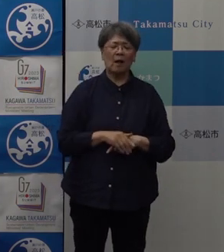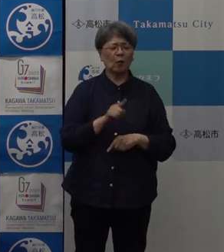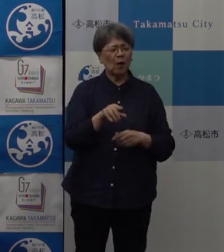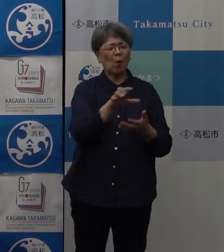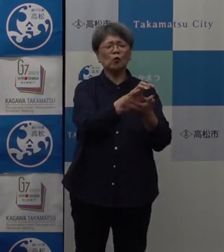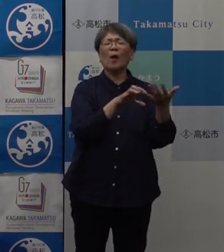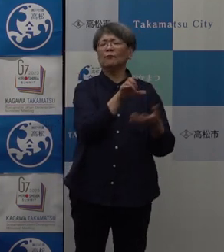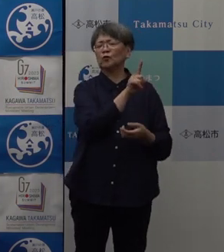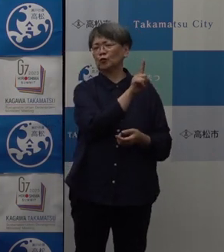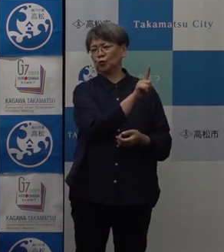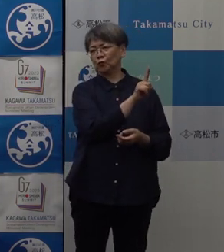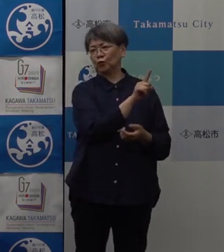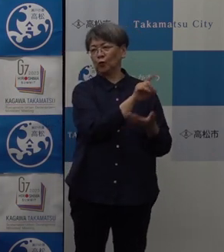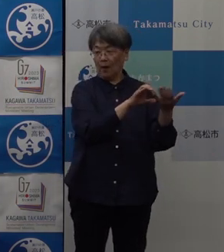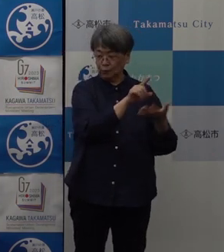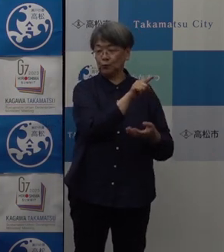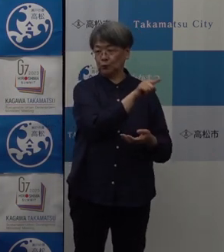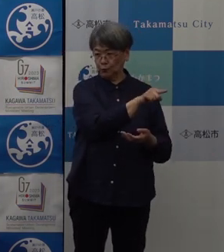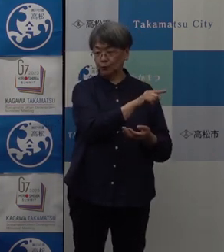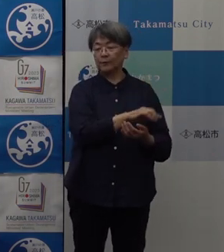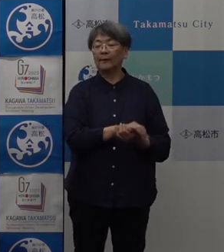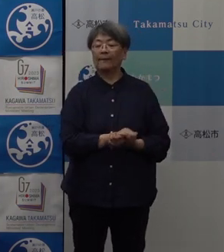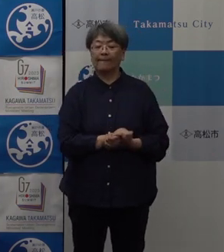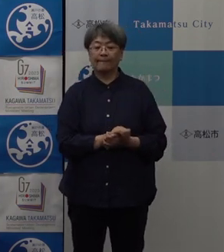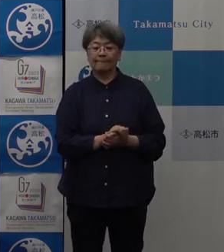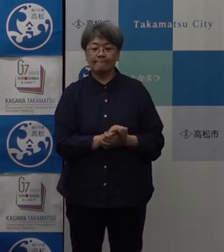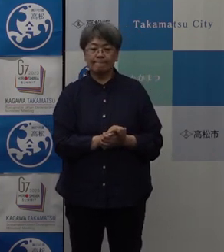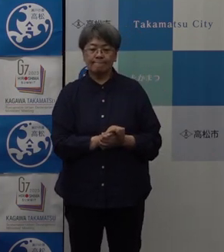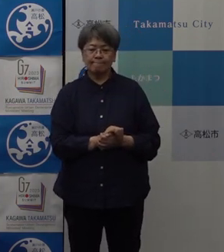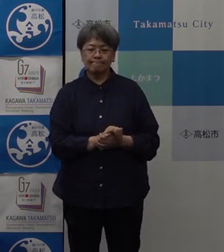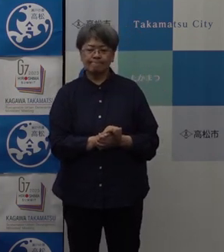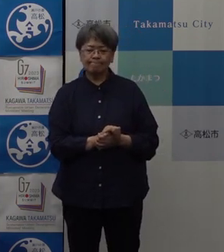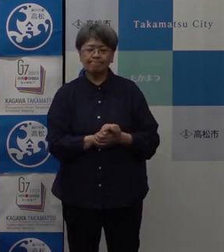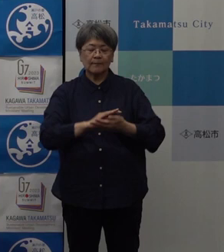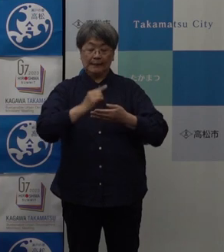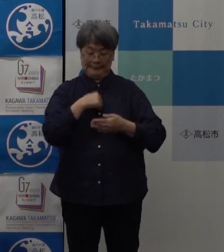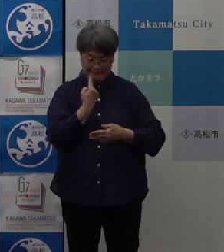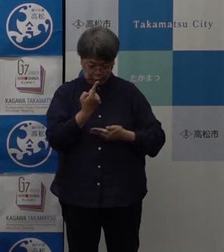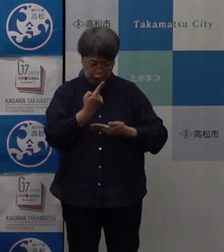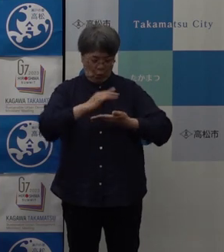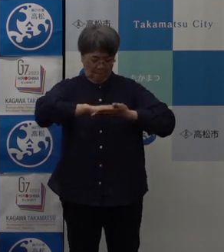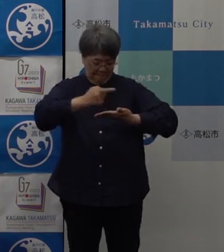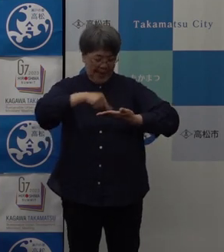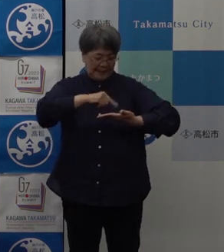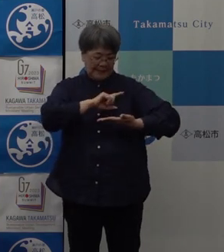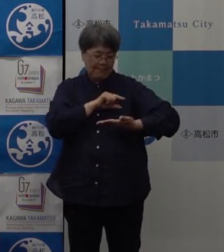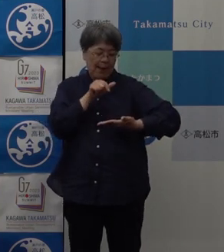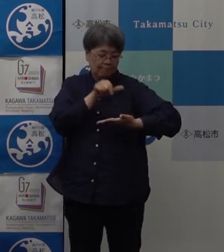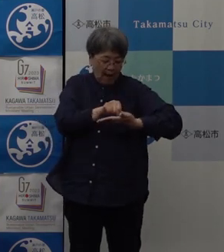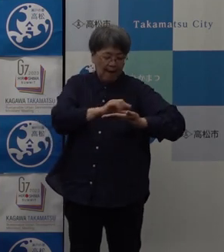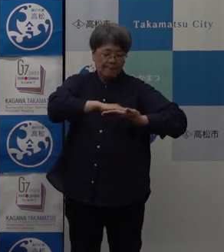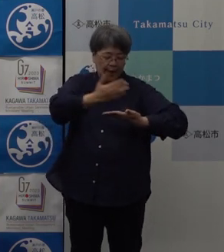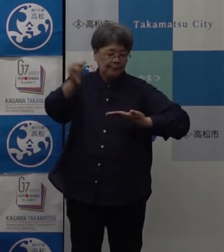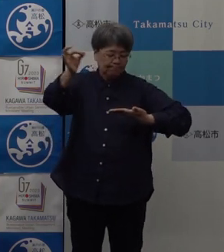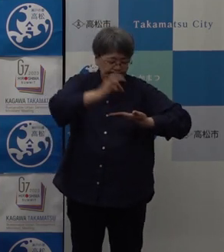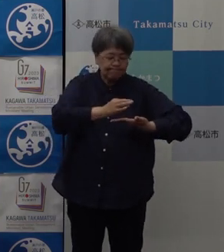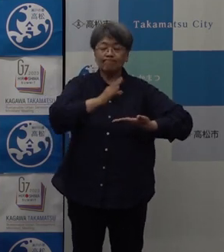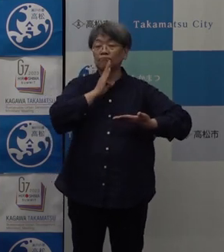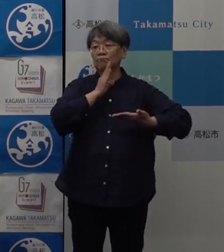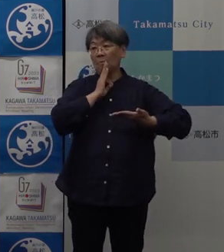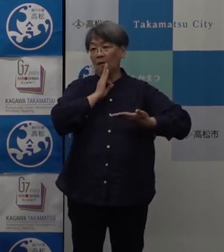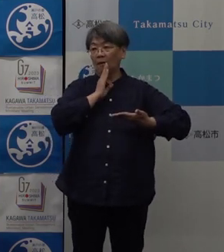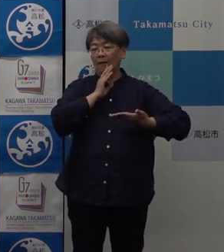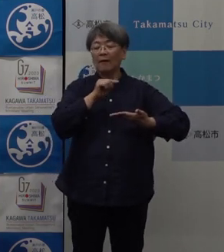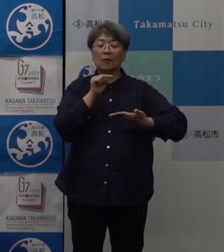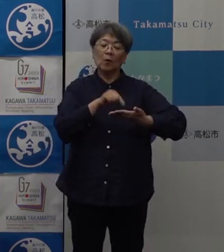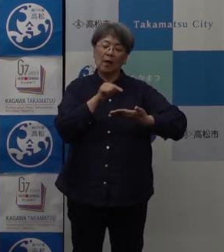一つかというふうに思っておりますけれども、まあ、あくまで本人名義の口座というのが原則でございますので、まあ、この辺